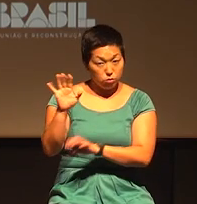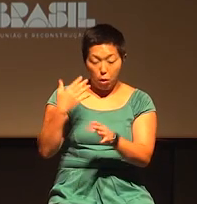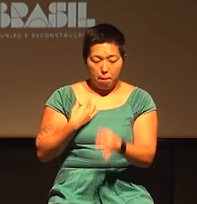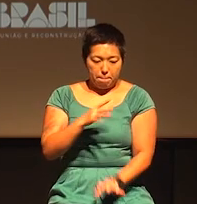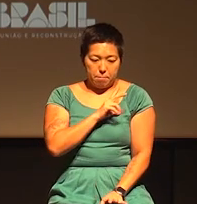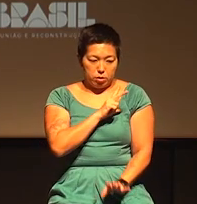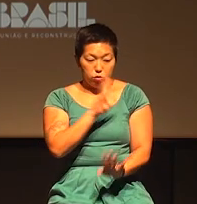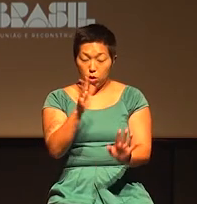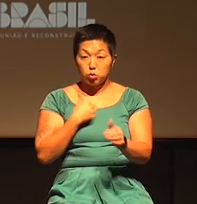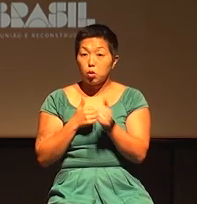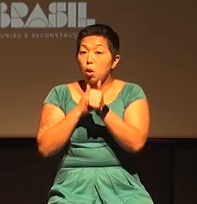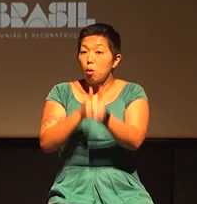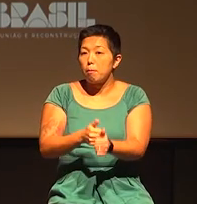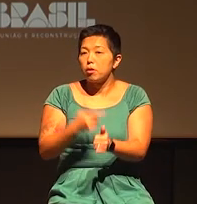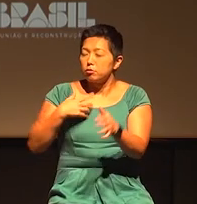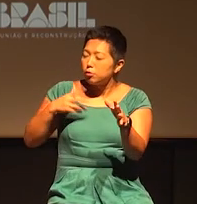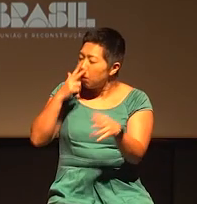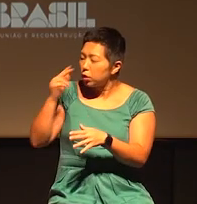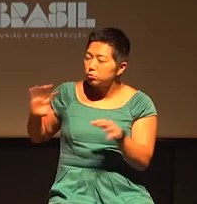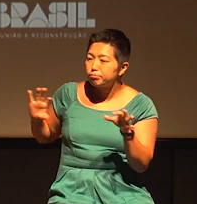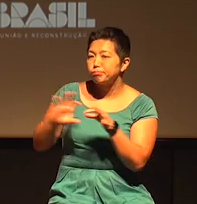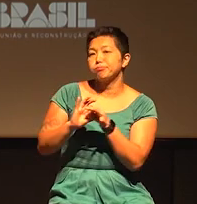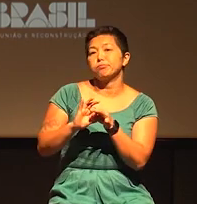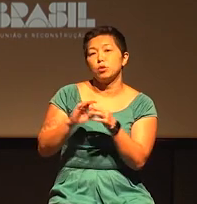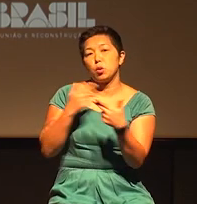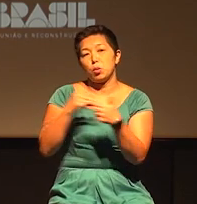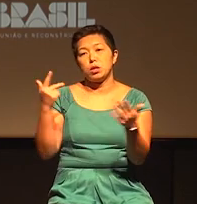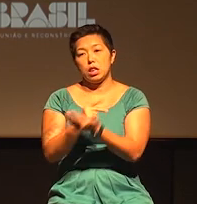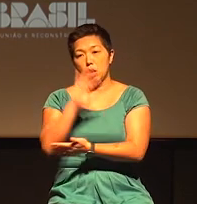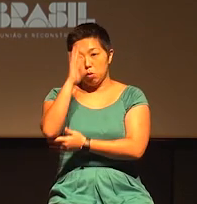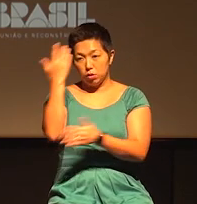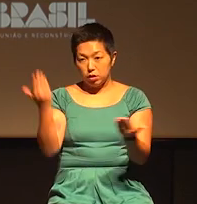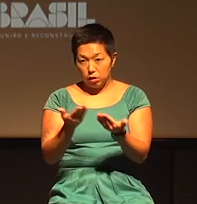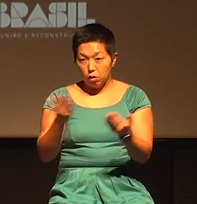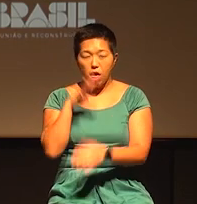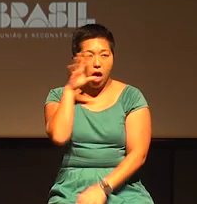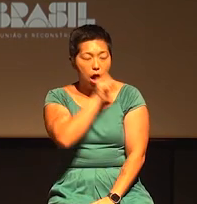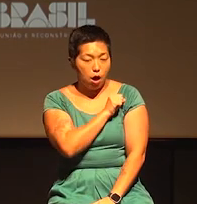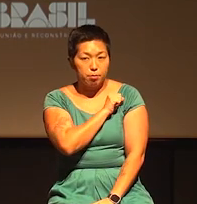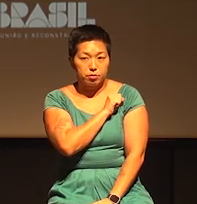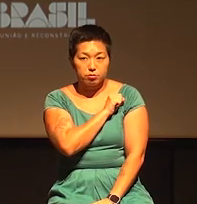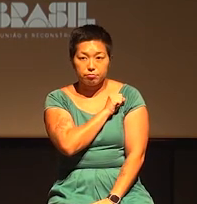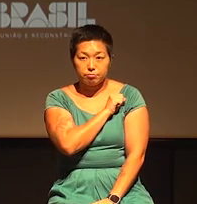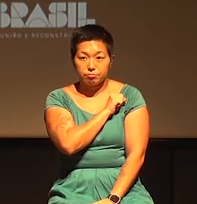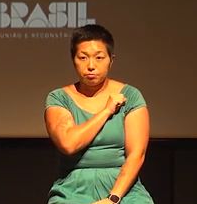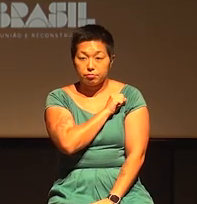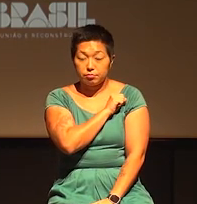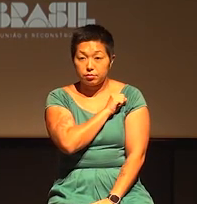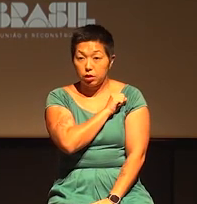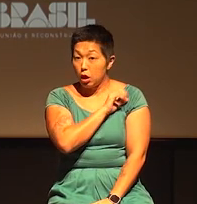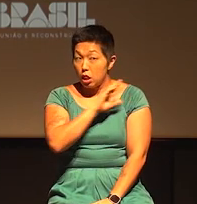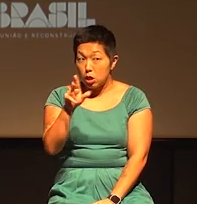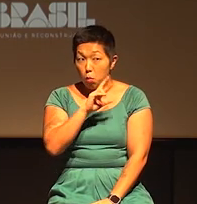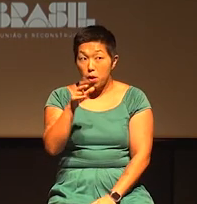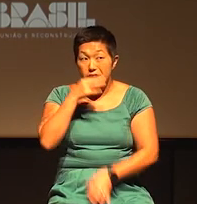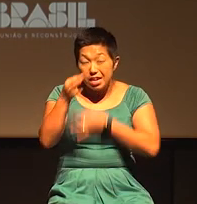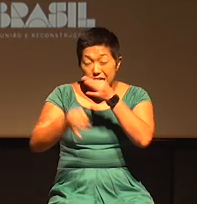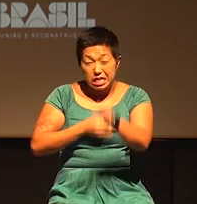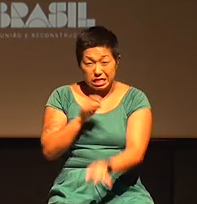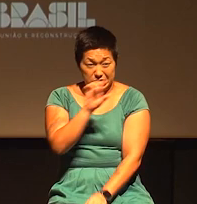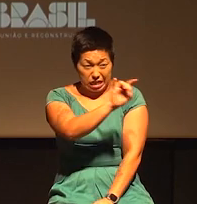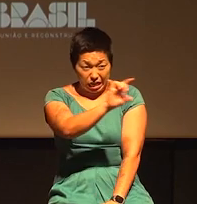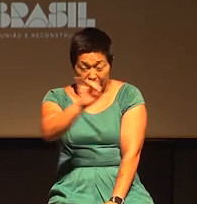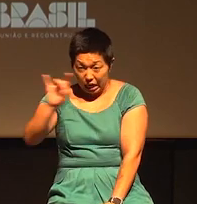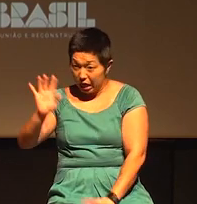acompanho o trabalho dele e acho que se conecta muito com o que tá acontecendo aqui muito rapidamente só dizendo que não tem crítica individual porque não faz sentido